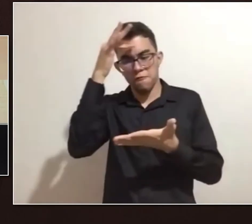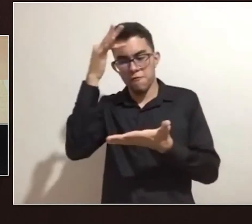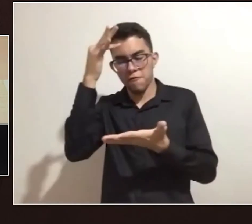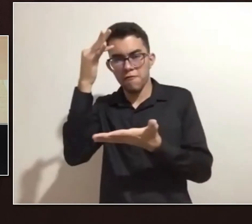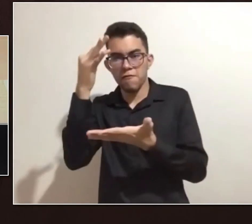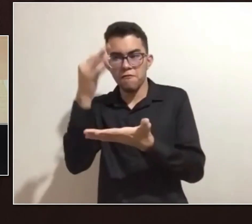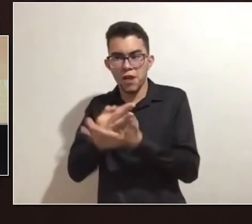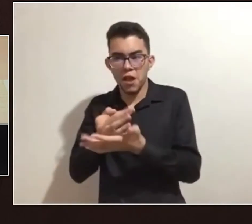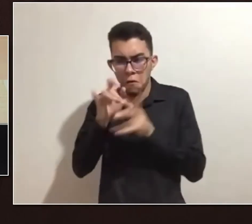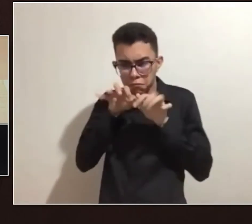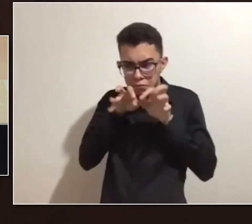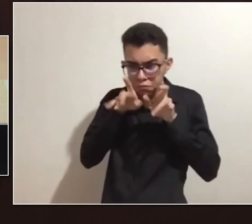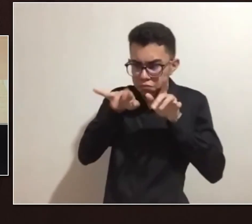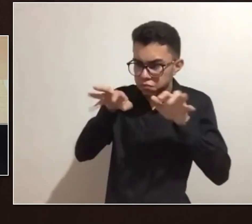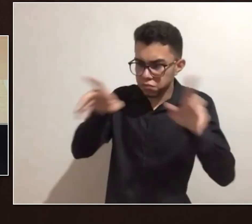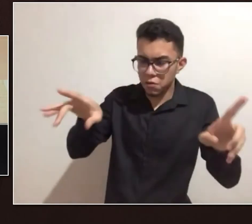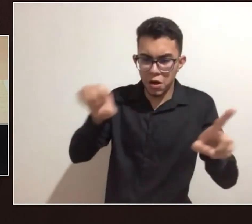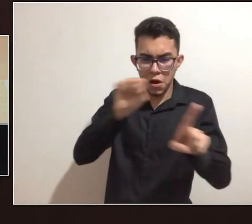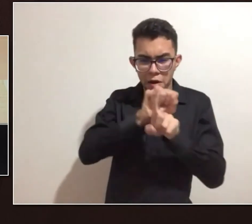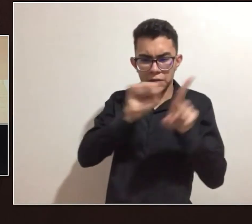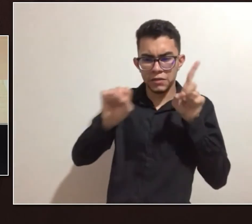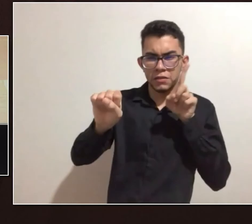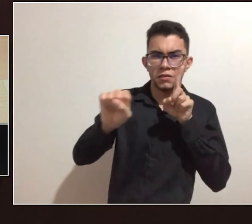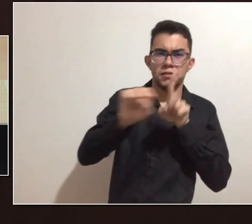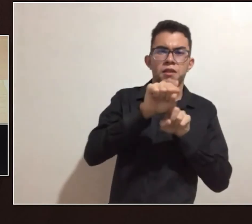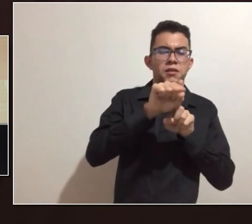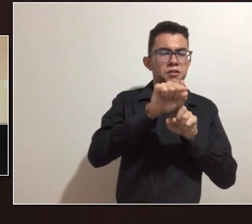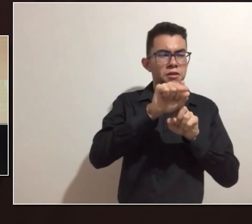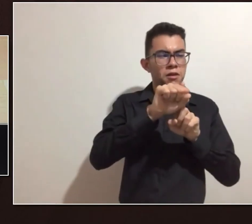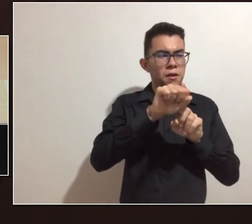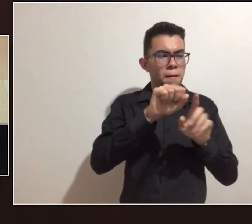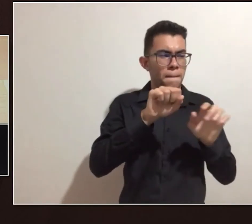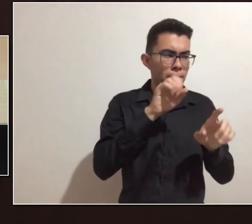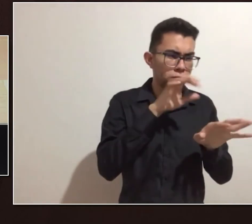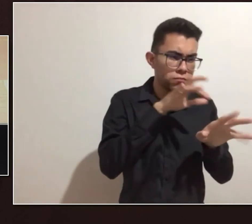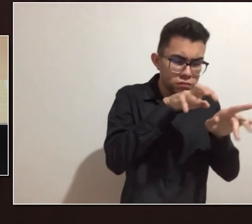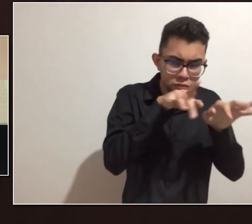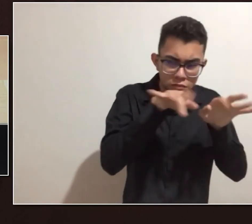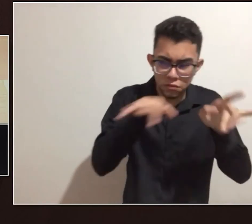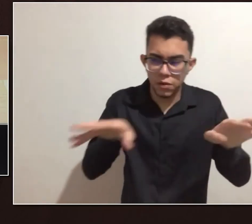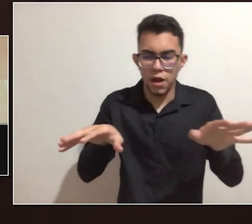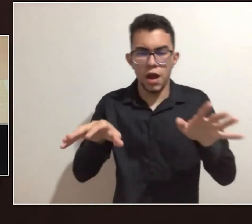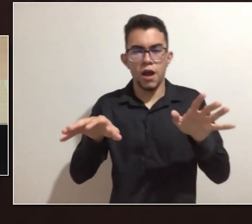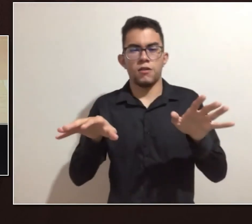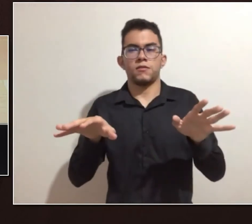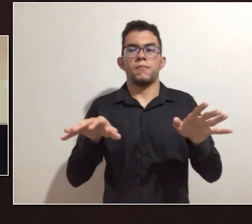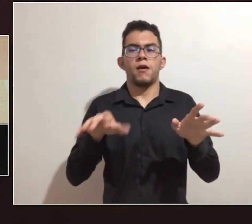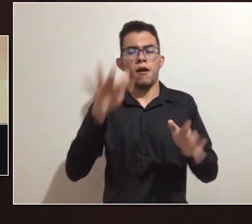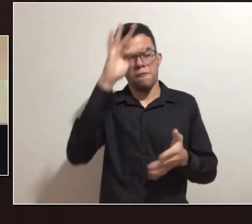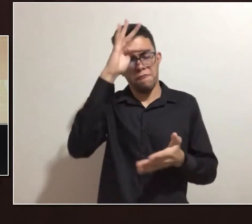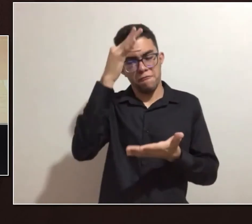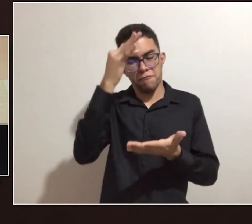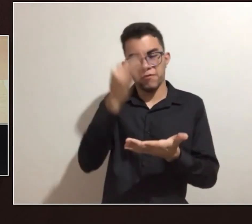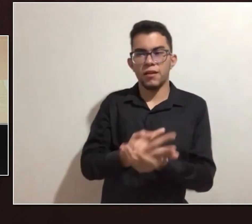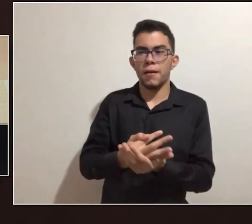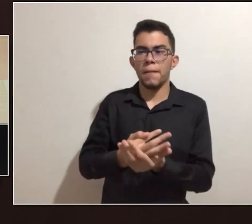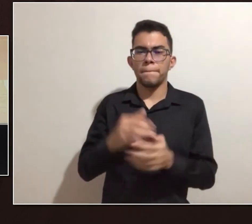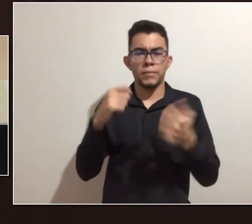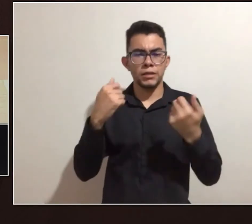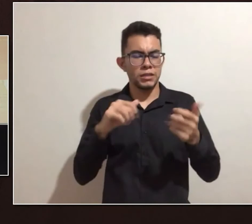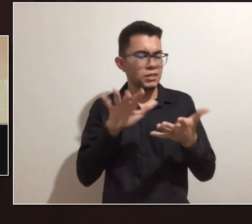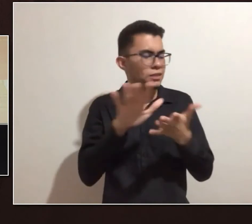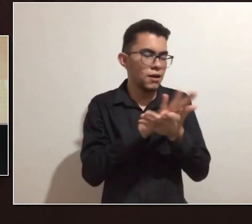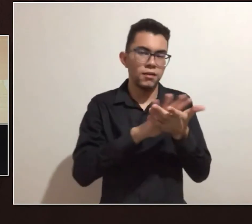de cada país e em cada condição. A fé não exige uma condição especial para